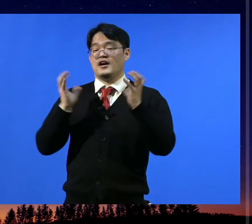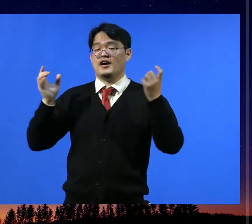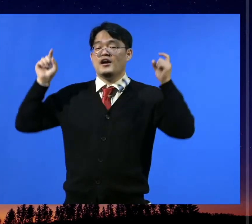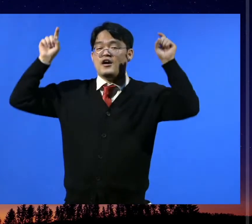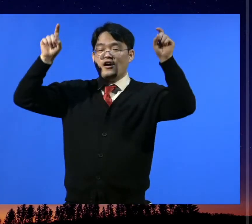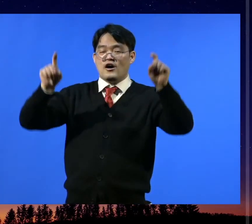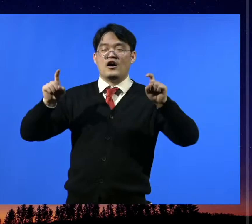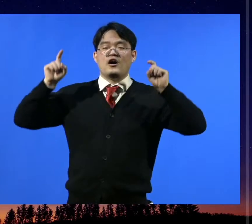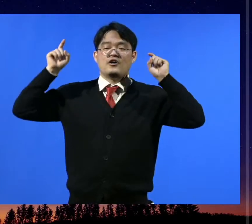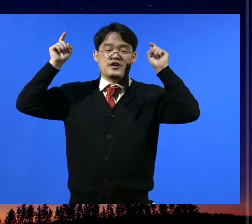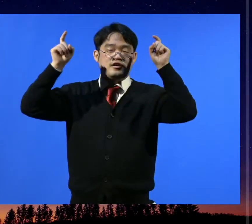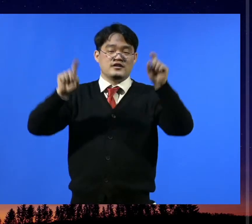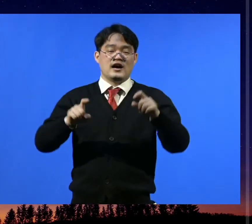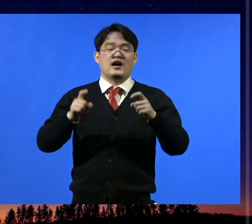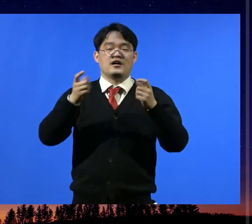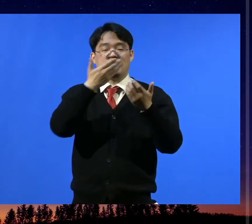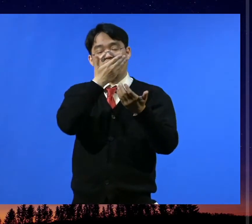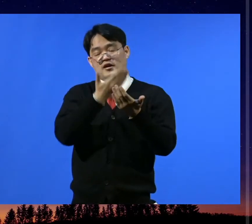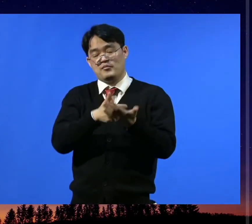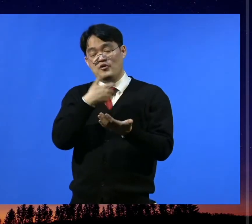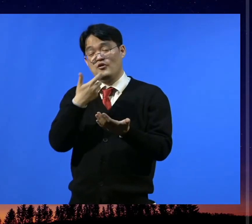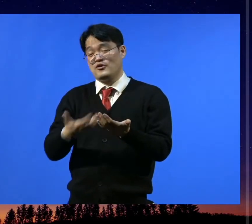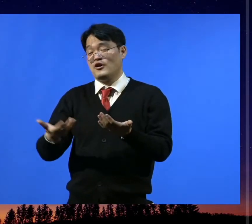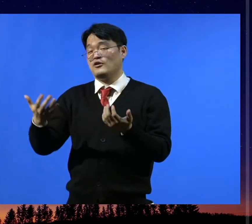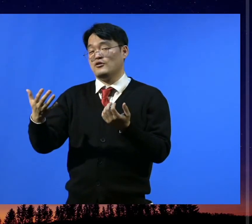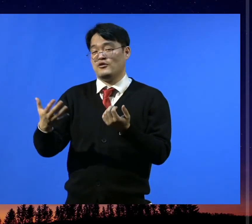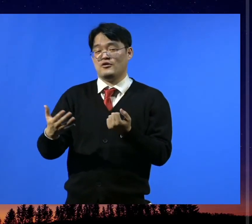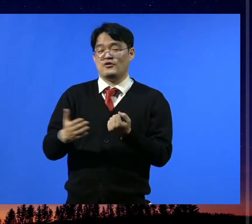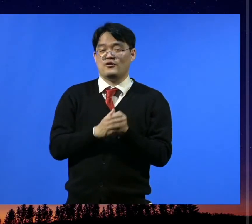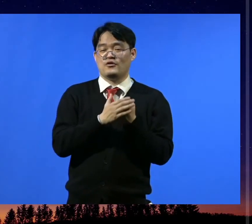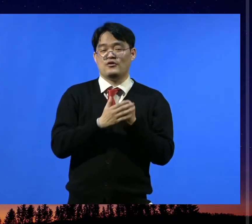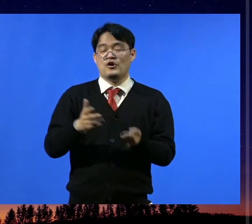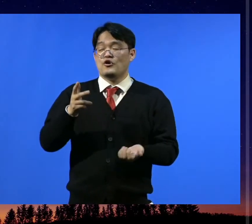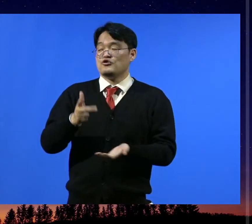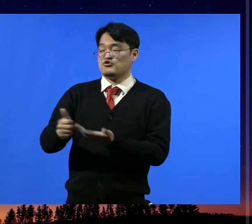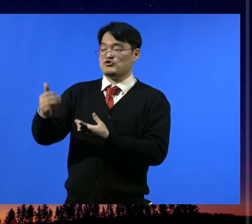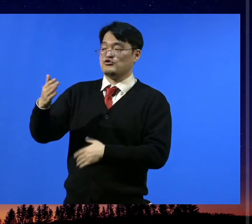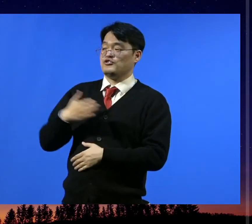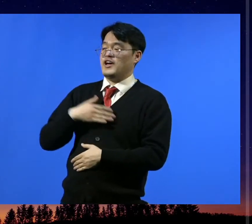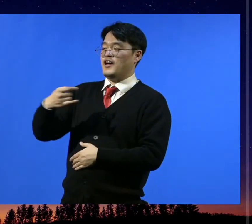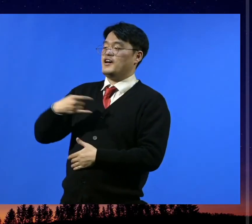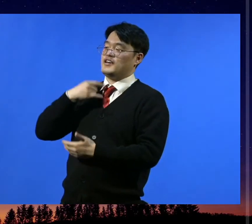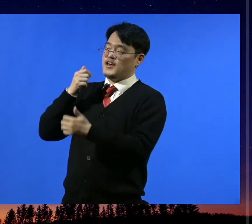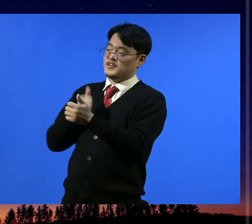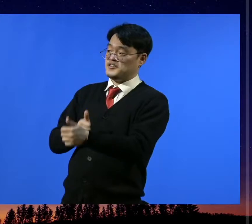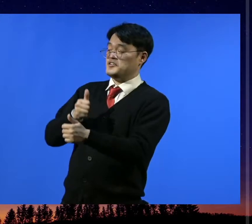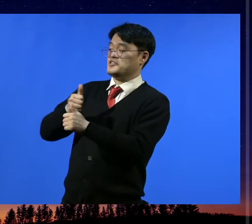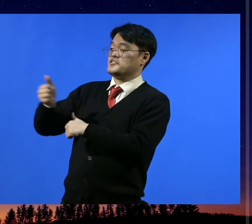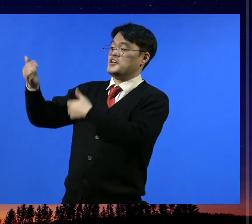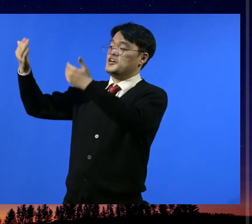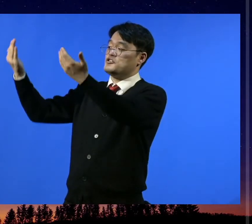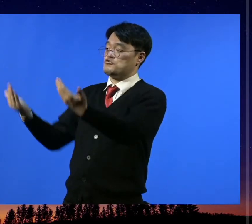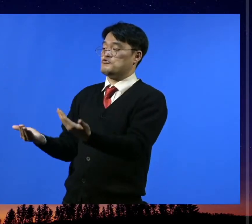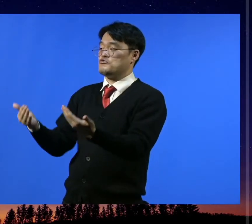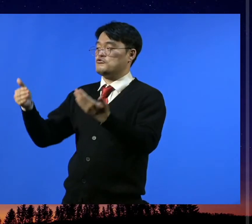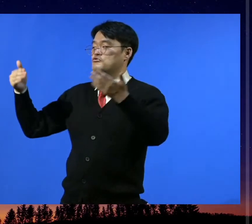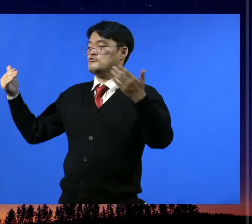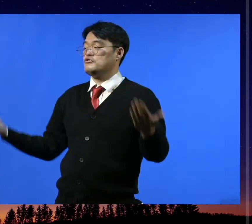승리하리라. 어린 양의 보혈로 주 내게